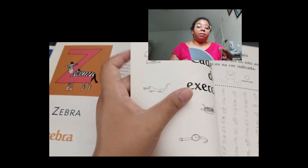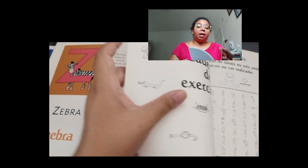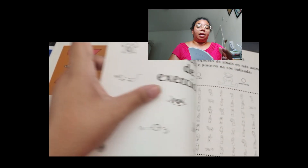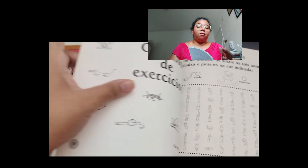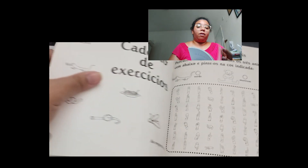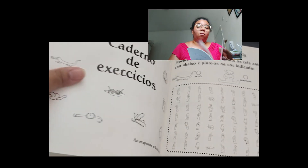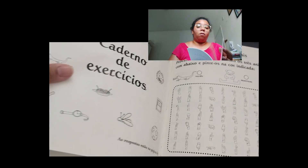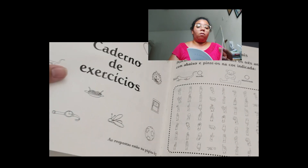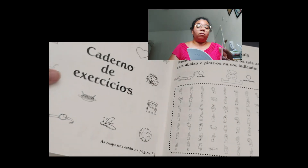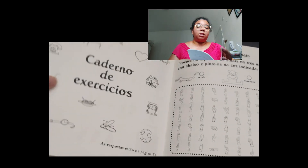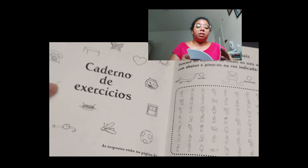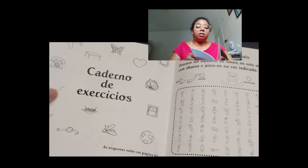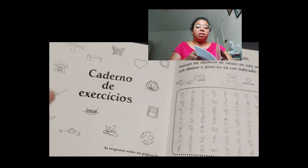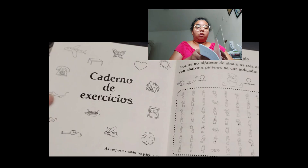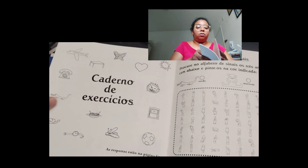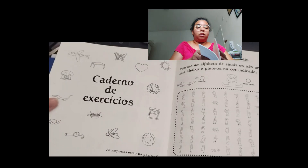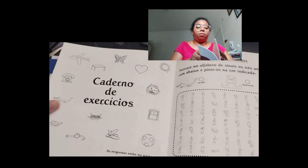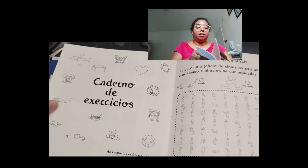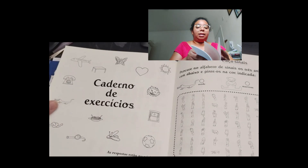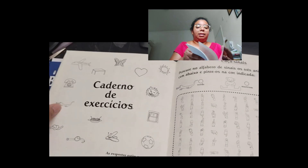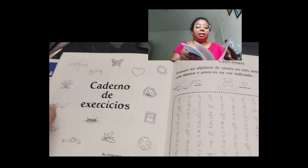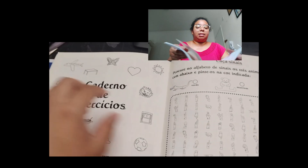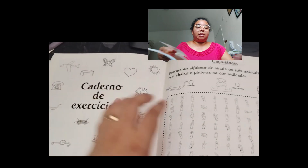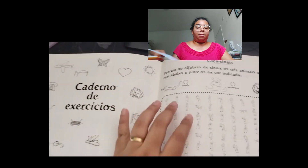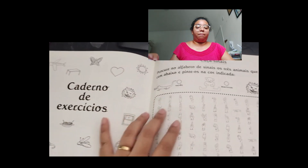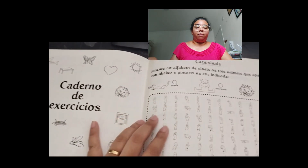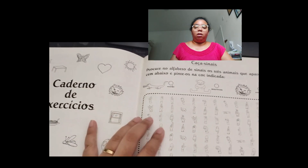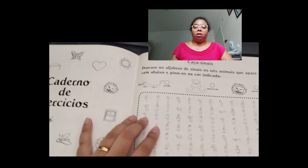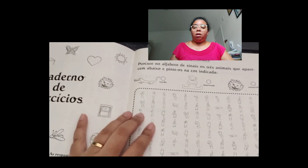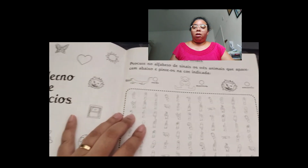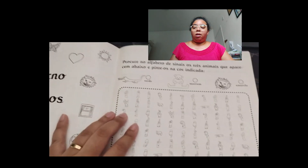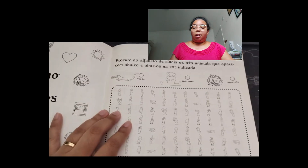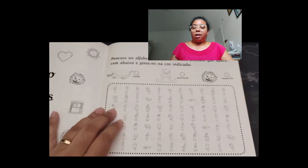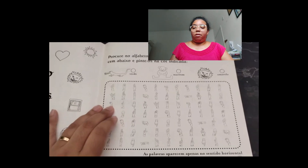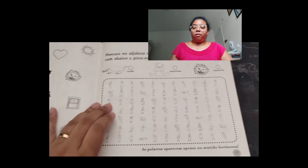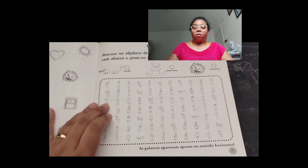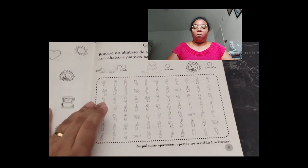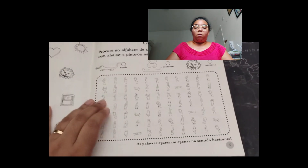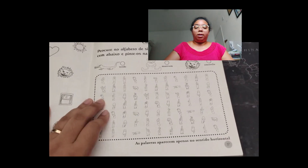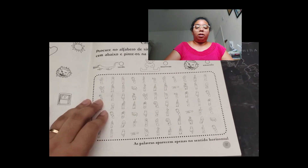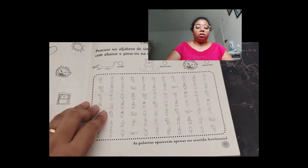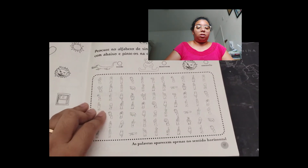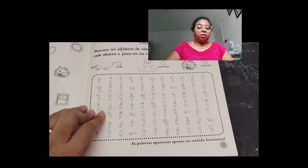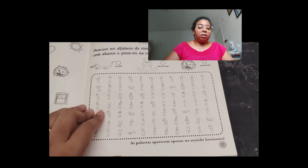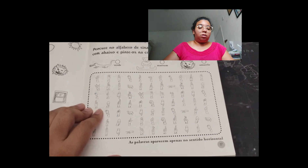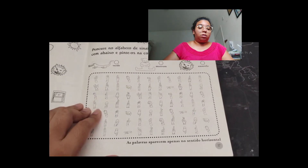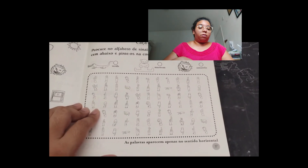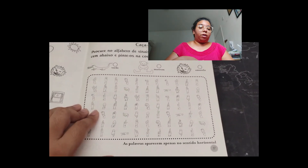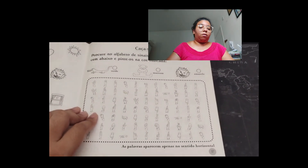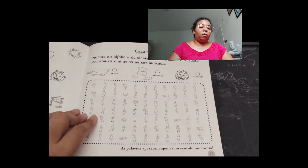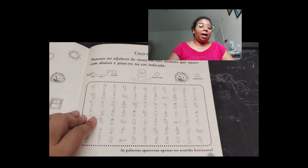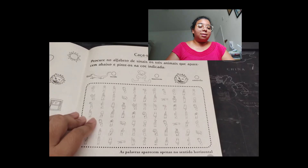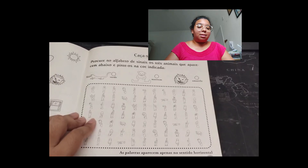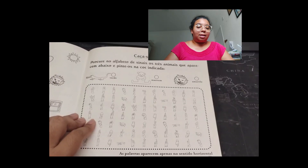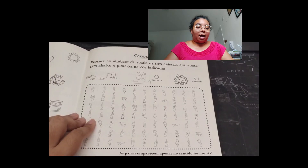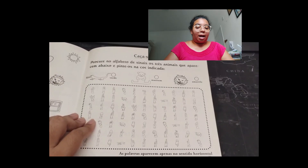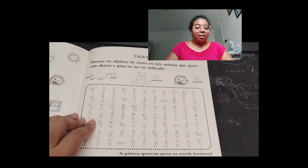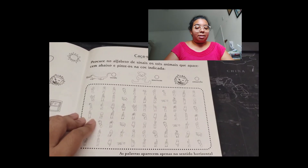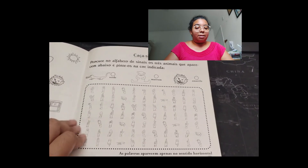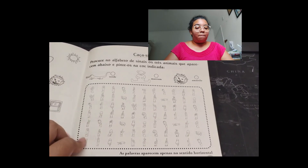ele vem com alguns exercícios, depois da letra Z, ele vem com um caderno de exercícios. Então, vem com caça-sinais,